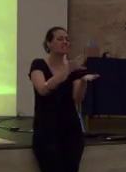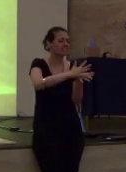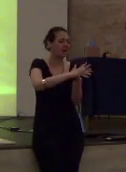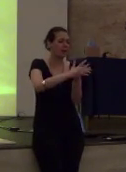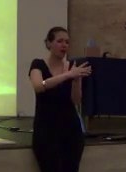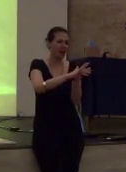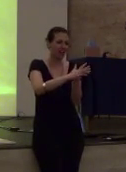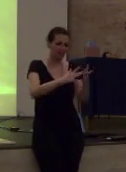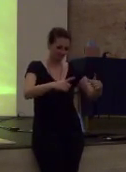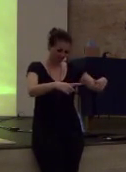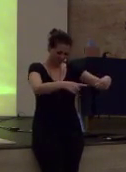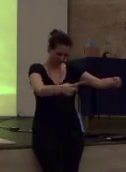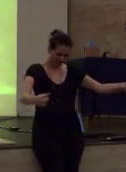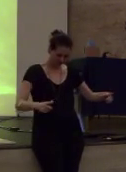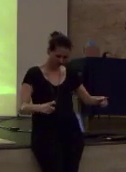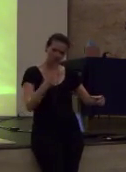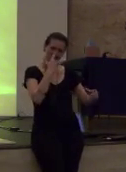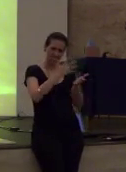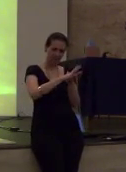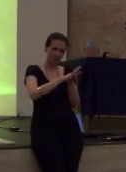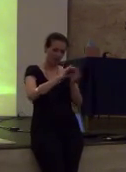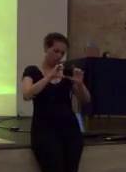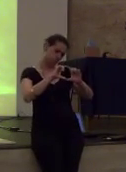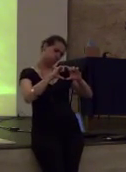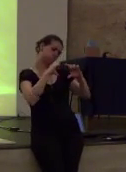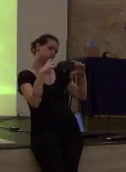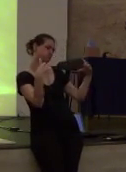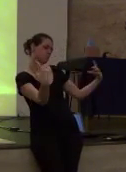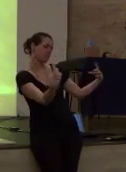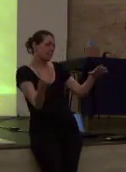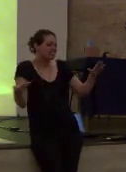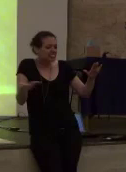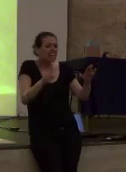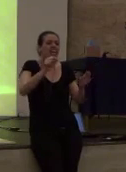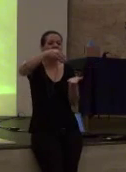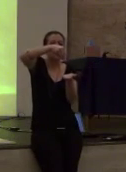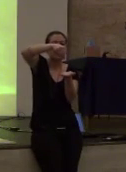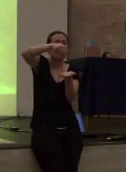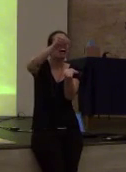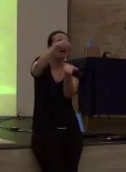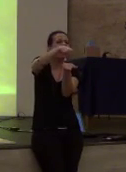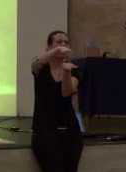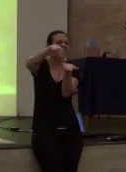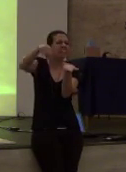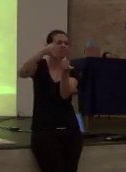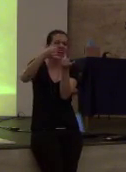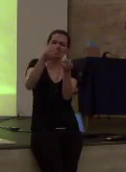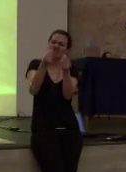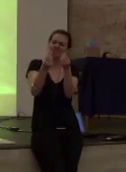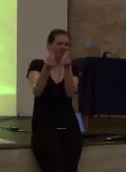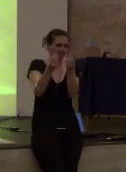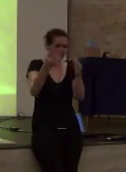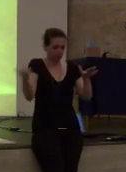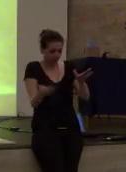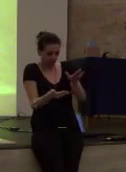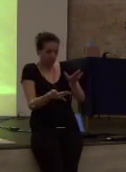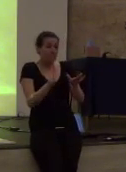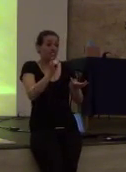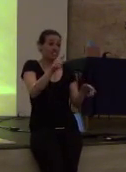então quando a gente utilizasse, né, o tablado de madeira e embaixo colocasse, por exemplo, areia,